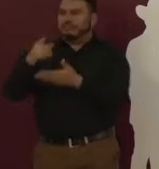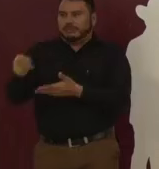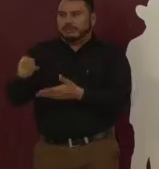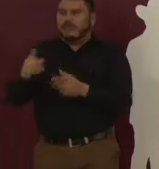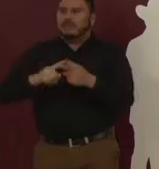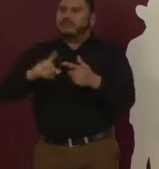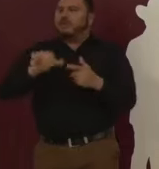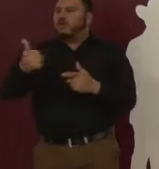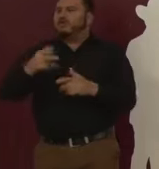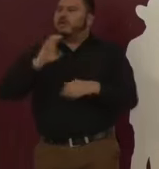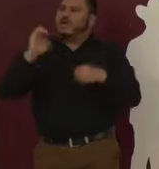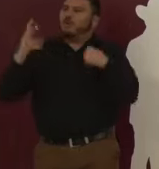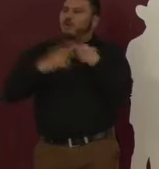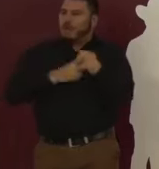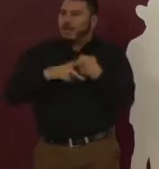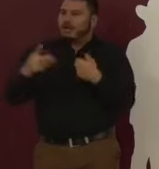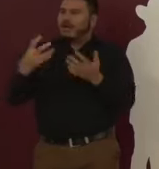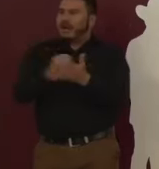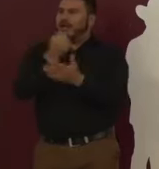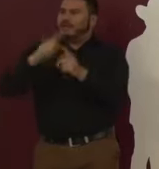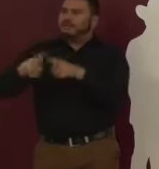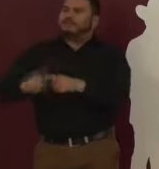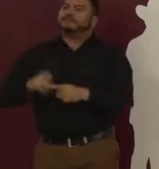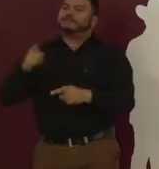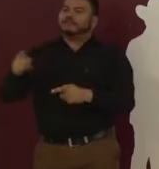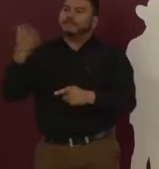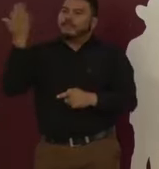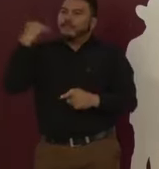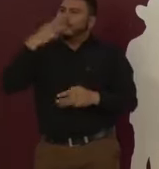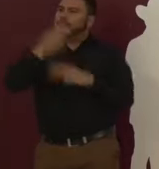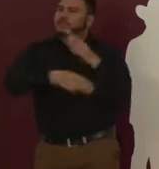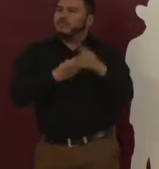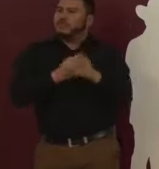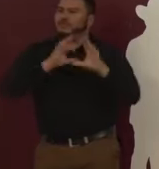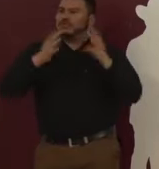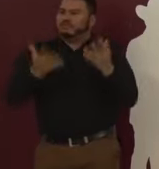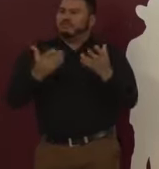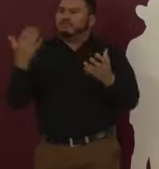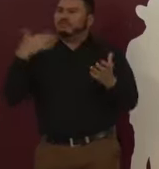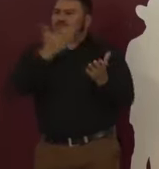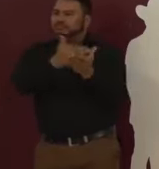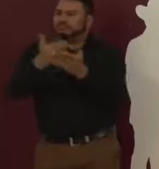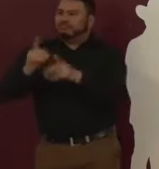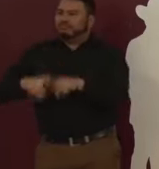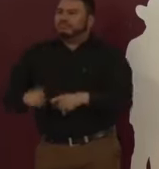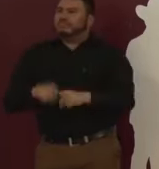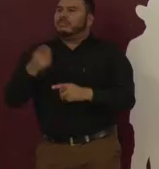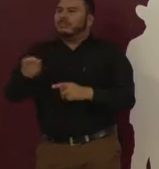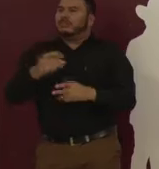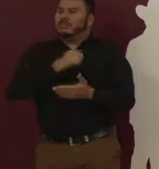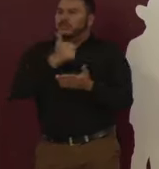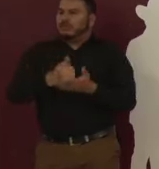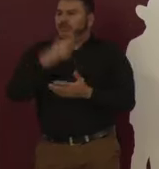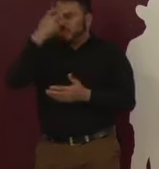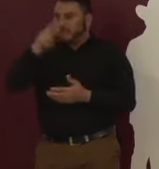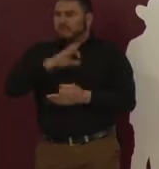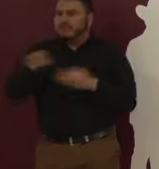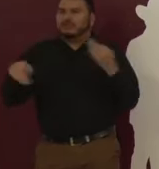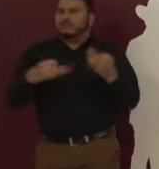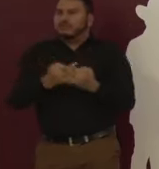tenido premios en Europa. Se ha presentado en todo el mundo, ha actuado en todas las ciudades de